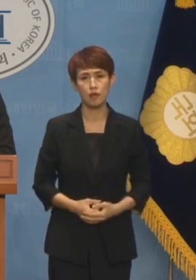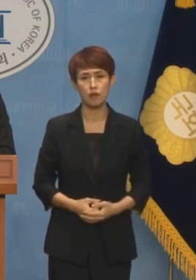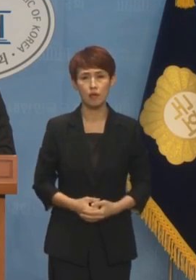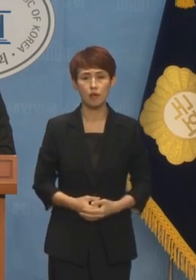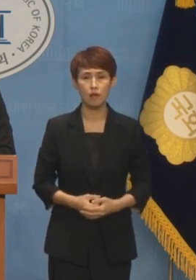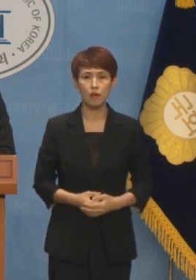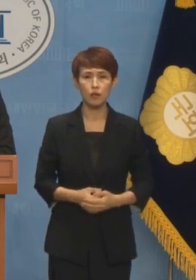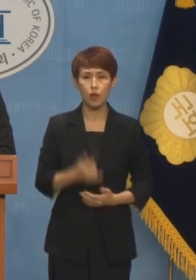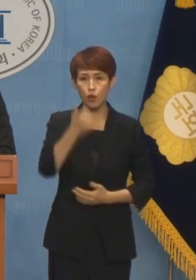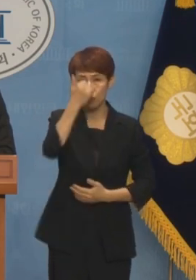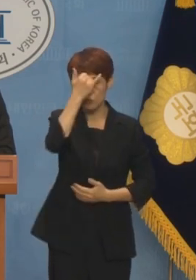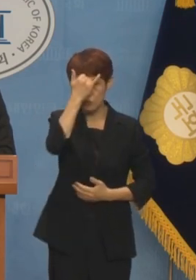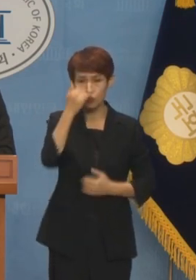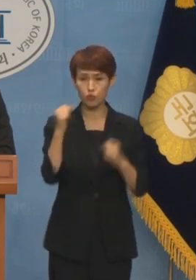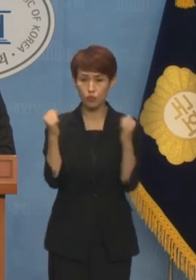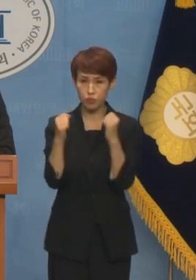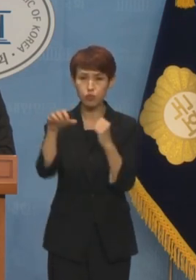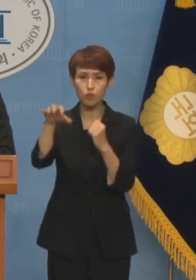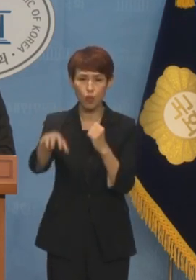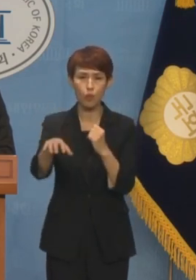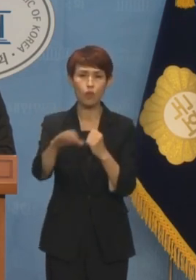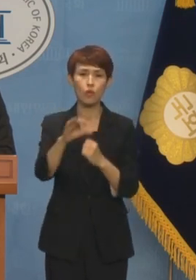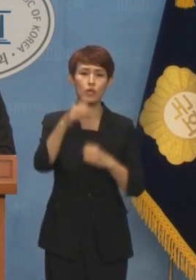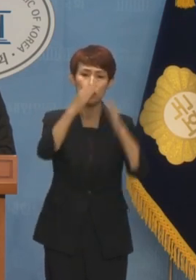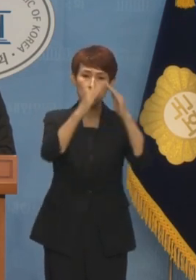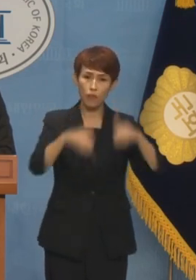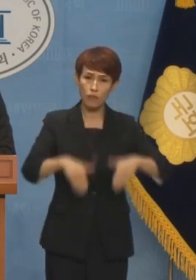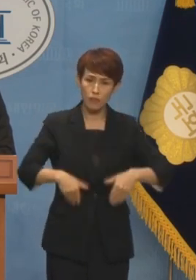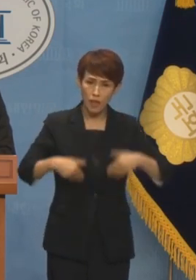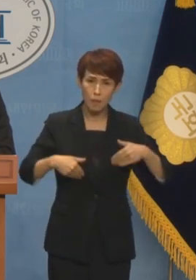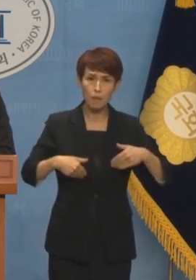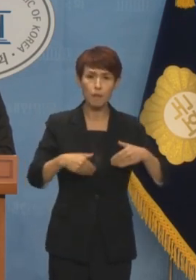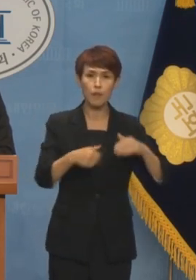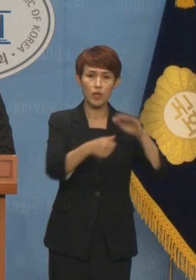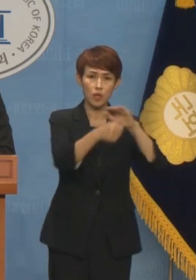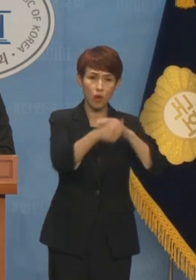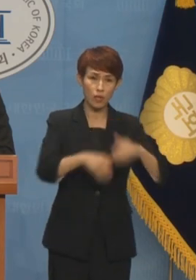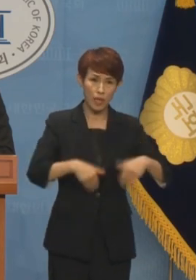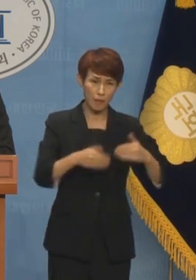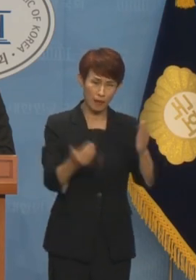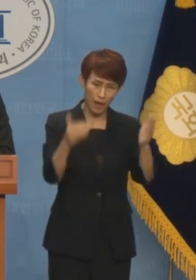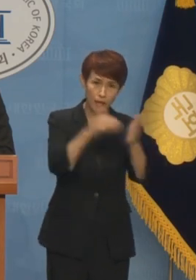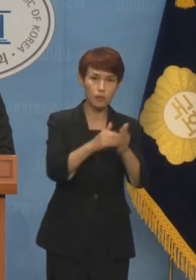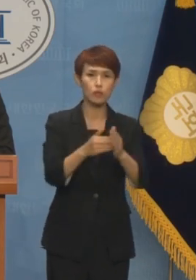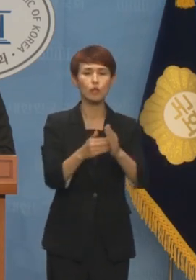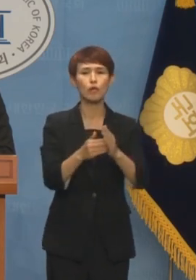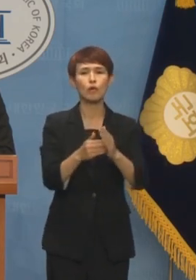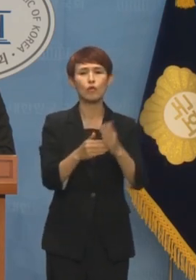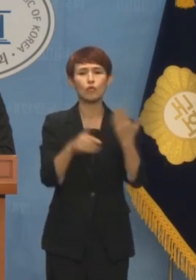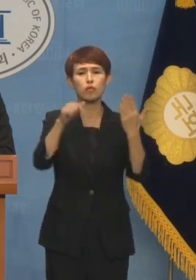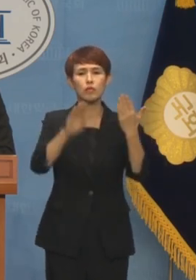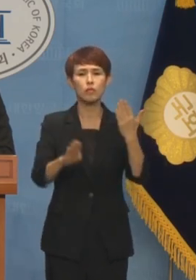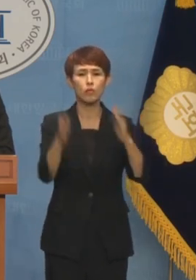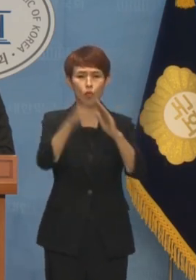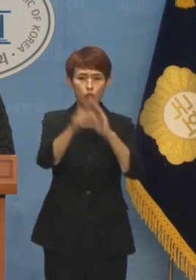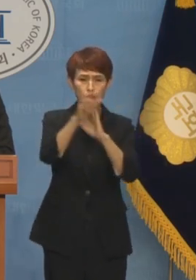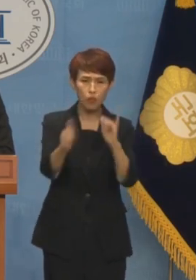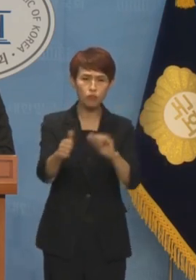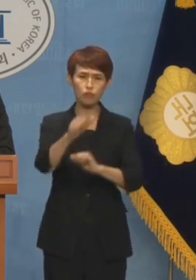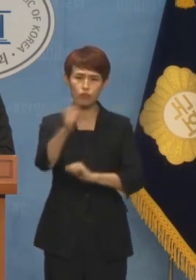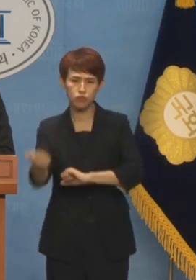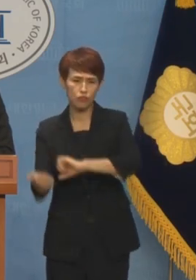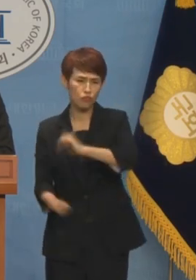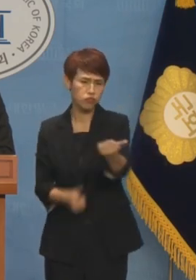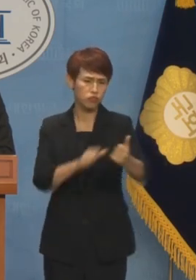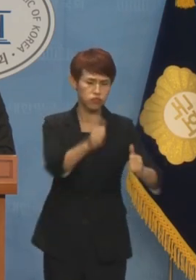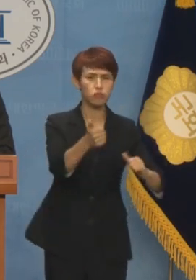이외에도 충북 괴산, 전남 여수, 경남 양산시까지 9급 공무원들의 부고 소식이 끊이지 않고